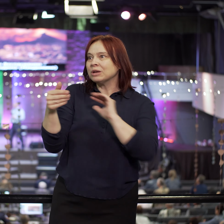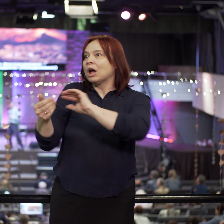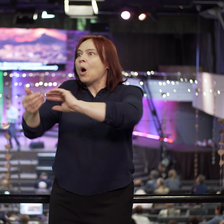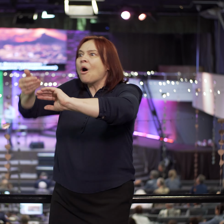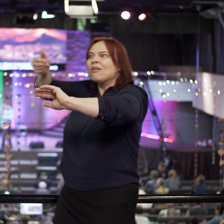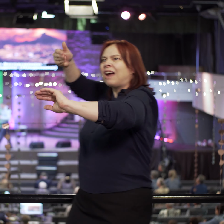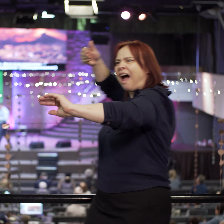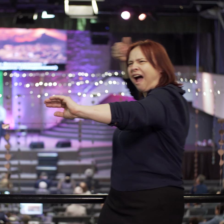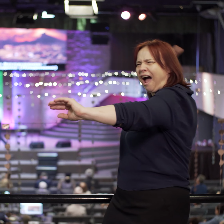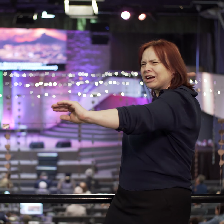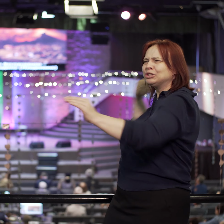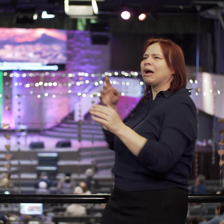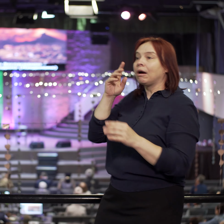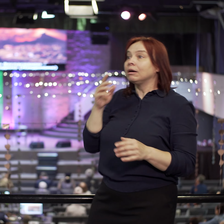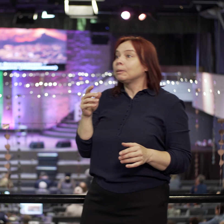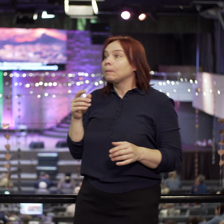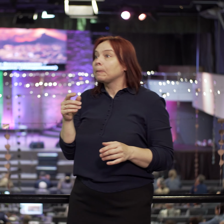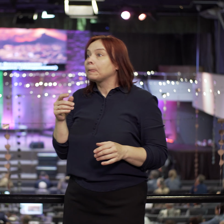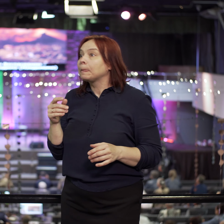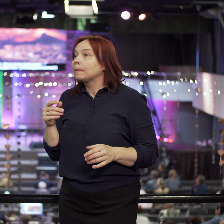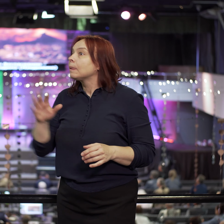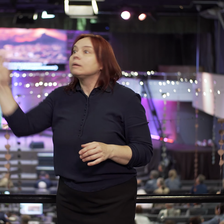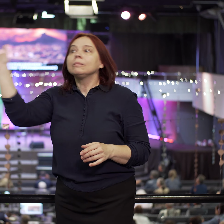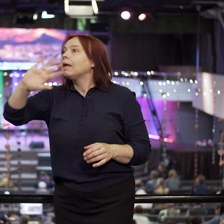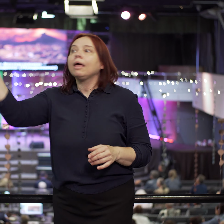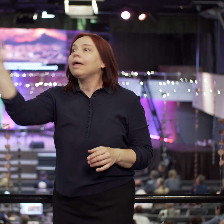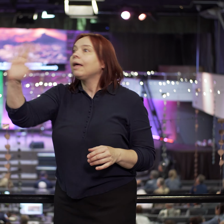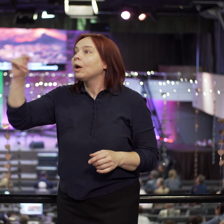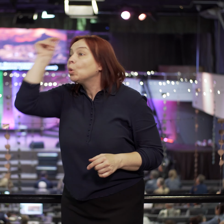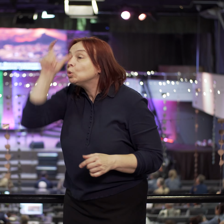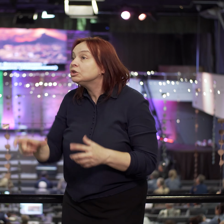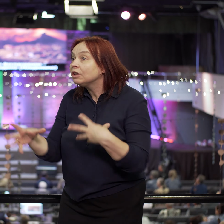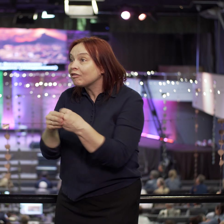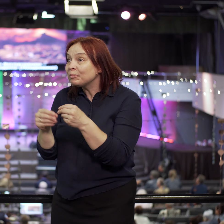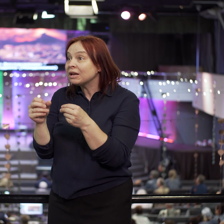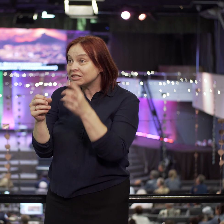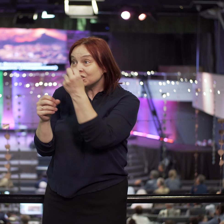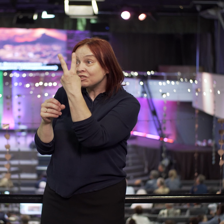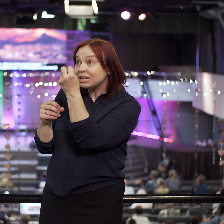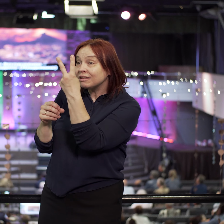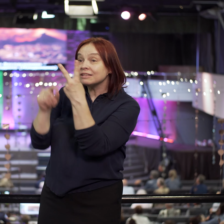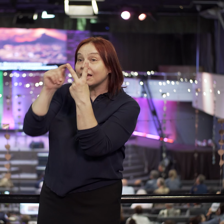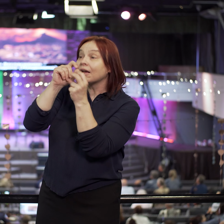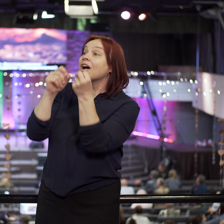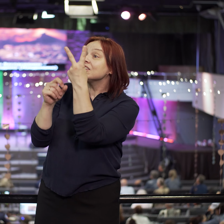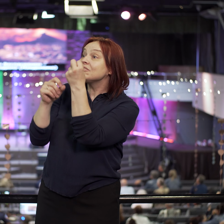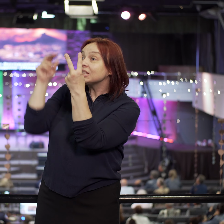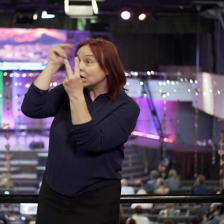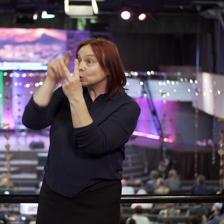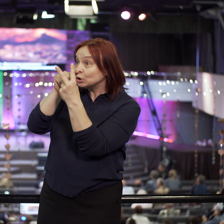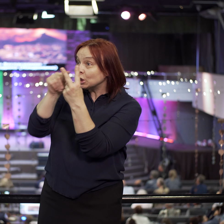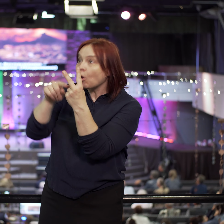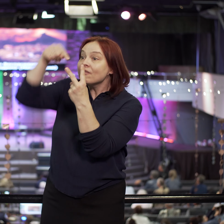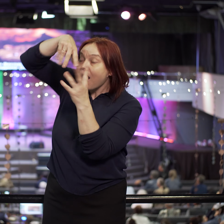Христос призвал его к себе в ученики, и он стал одним из сильных апостолов. Так вот, когда была